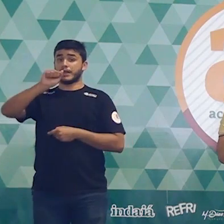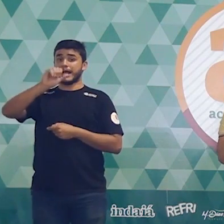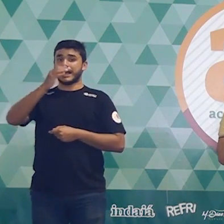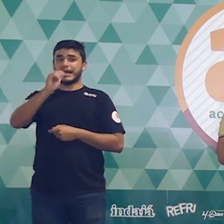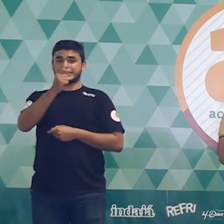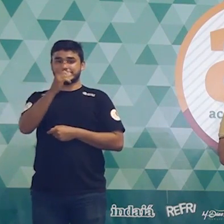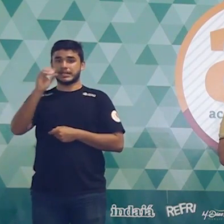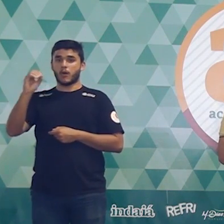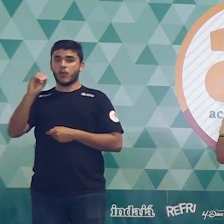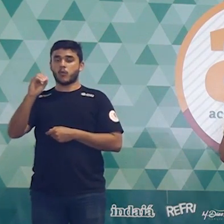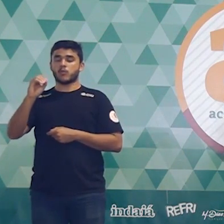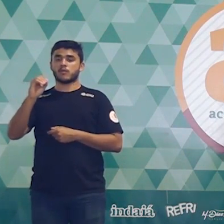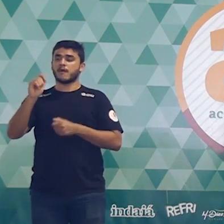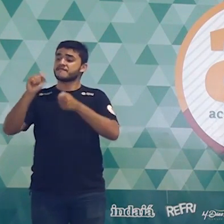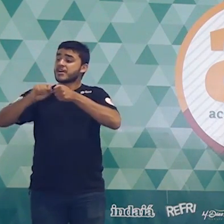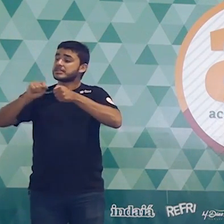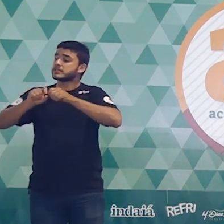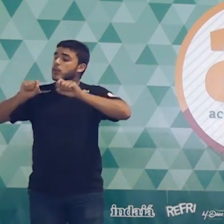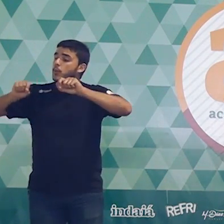Entre parênteses, o que fazer.